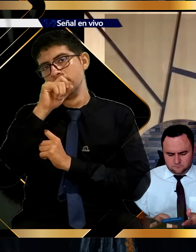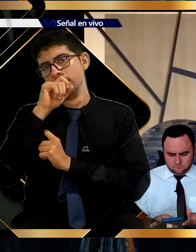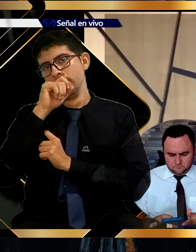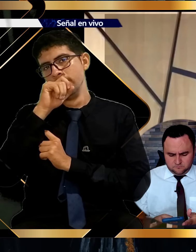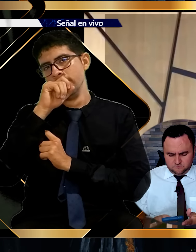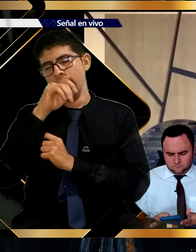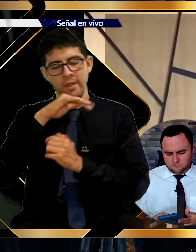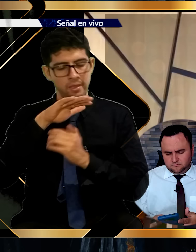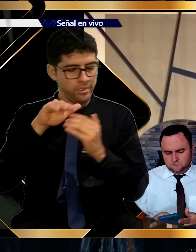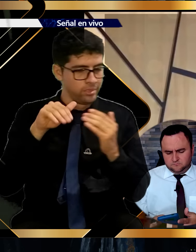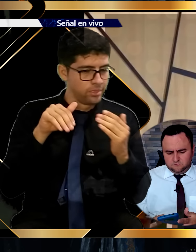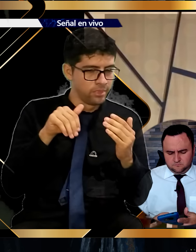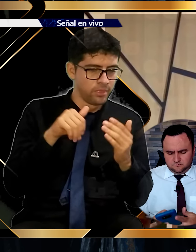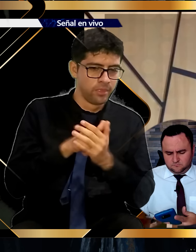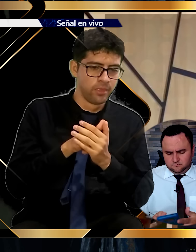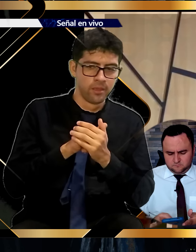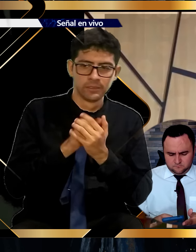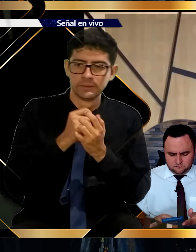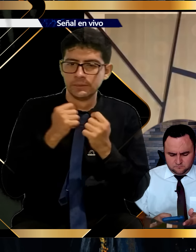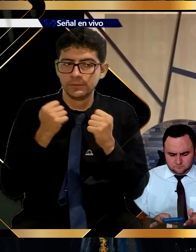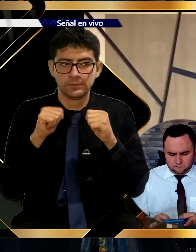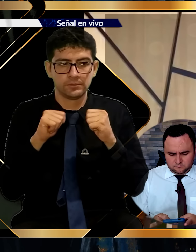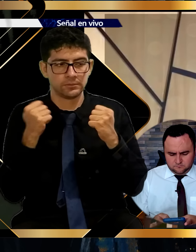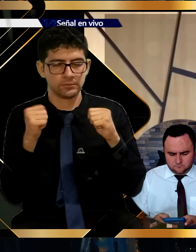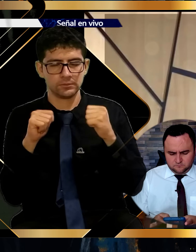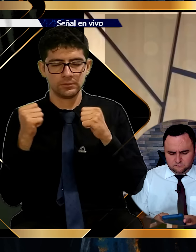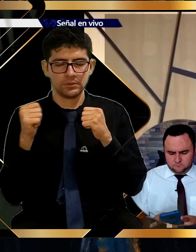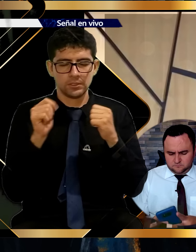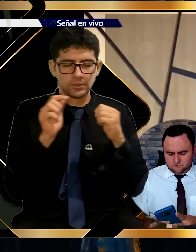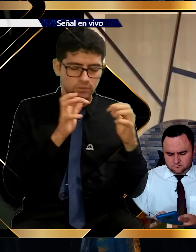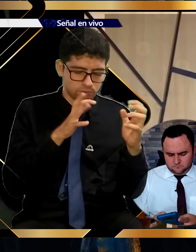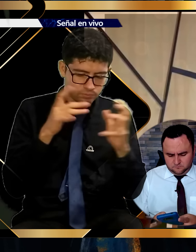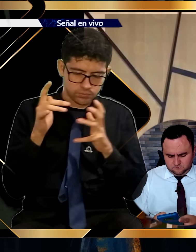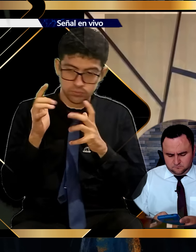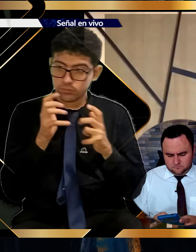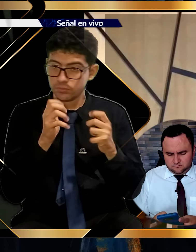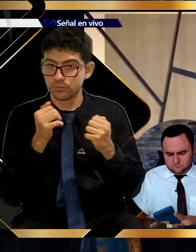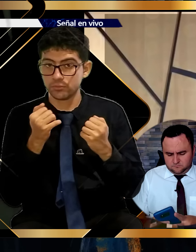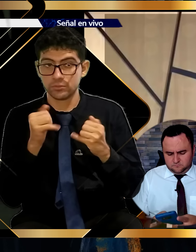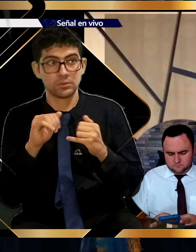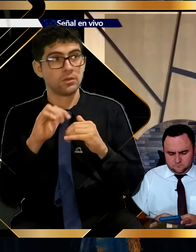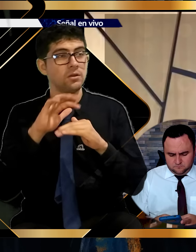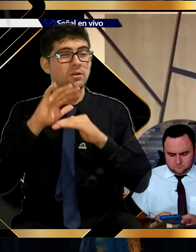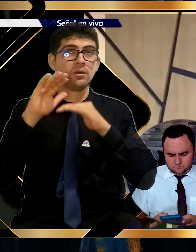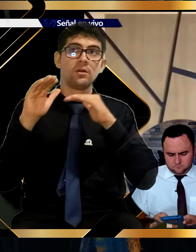pasó el frío, el invierno. Mira, hay primavera.